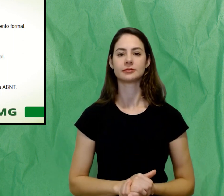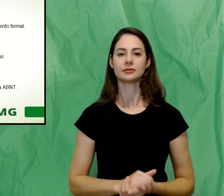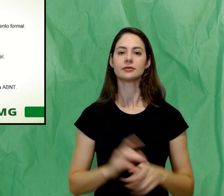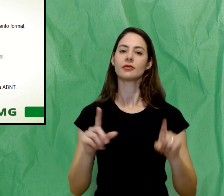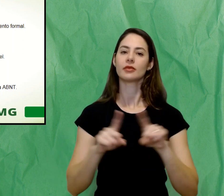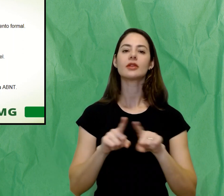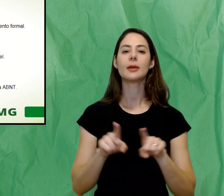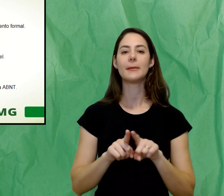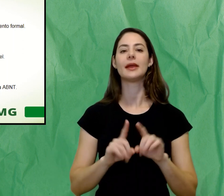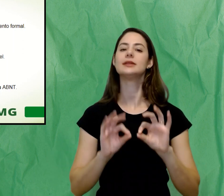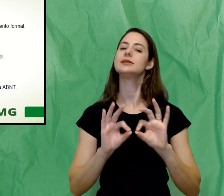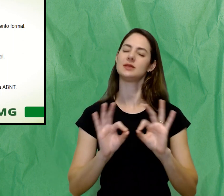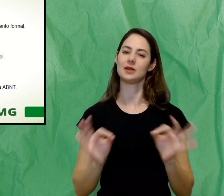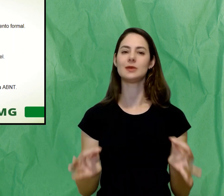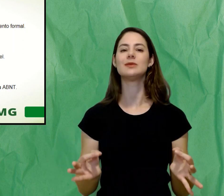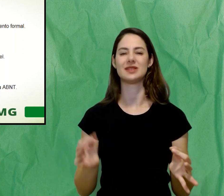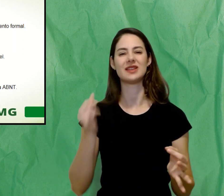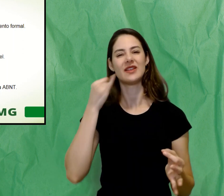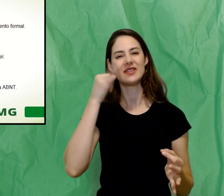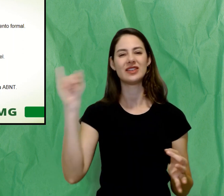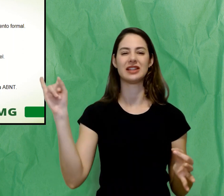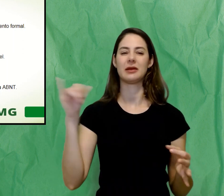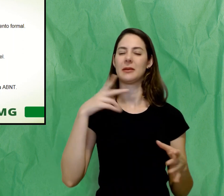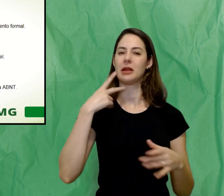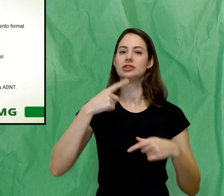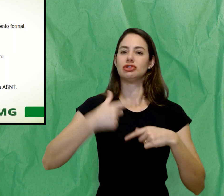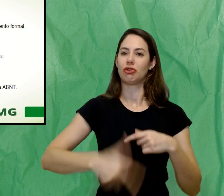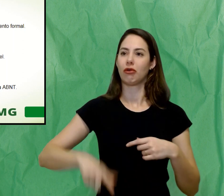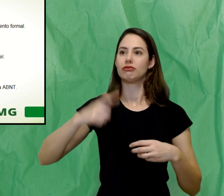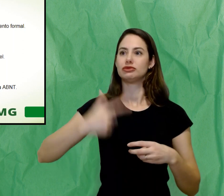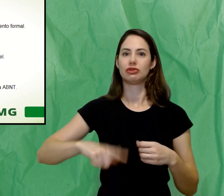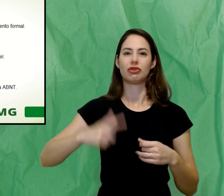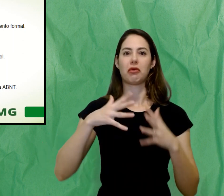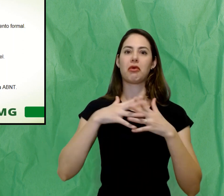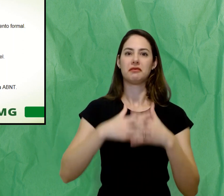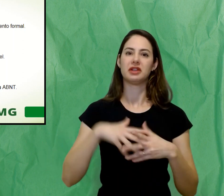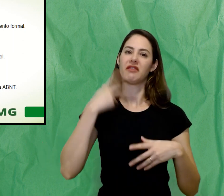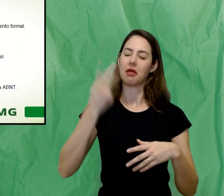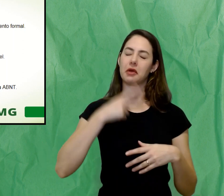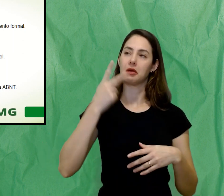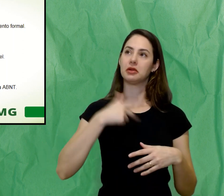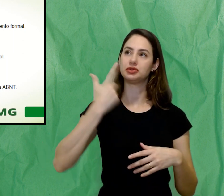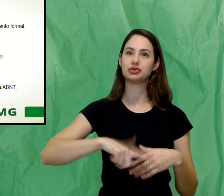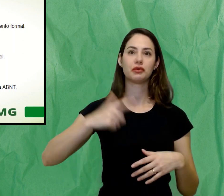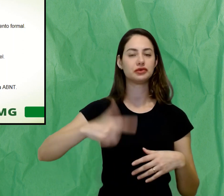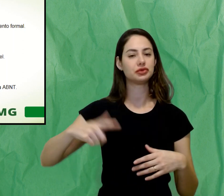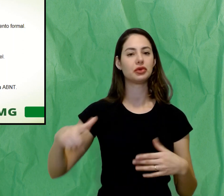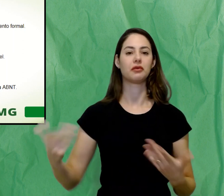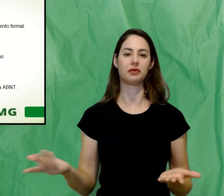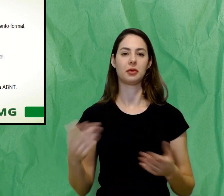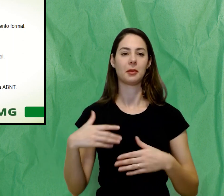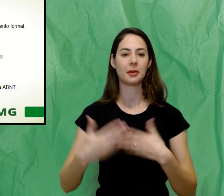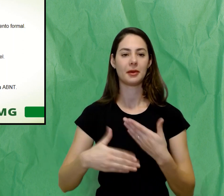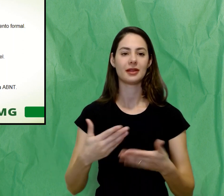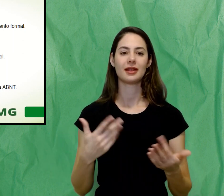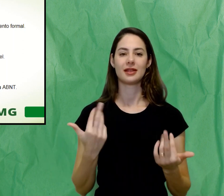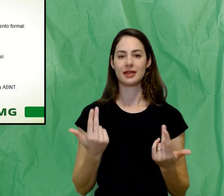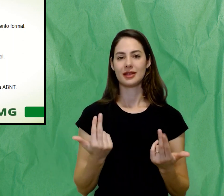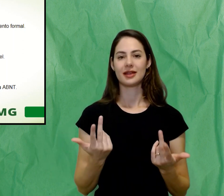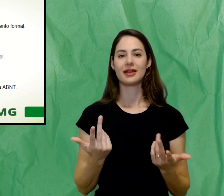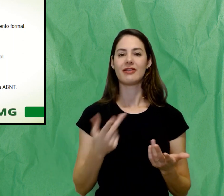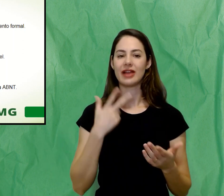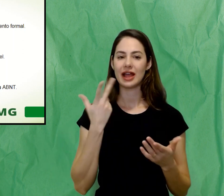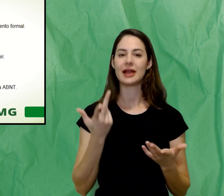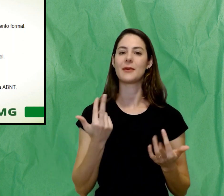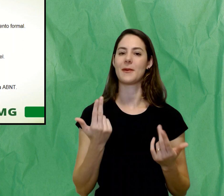ter simplicidade, evitando o estilo prolixo, retórico, confuso, ou seja, ficar falando, como diz no popular, né, enchendo